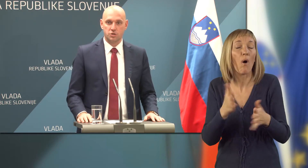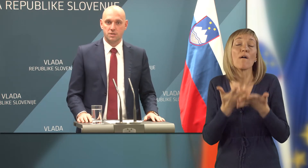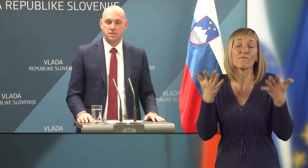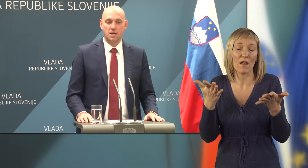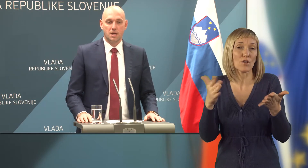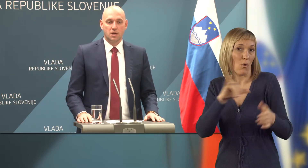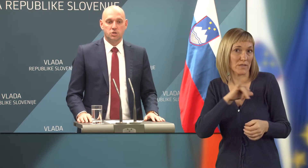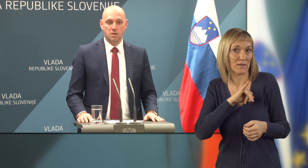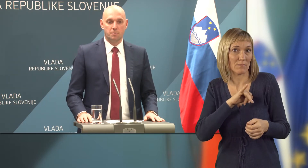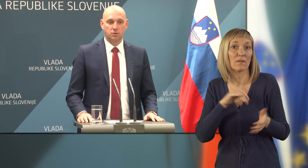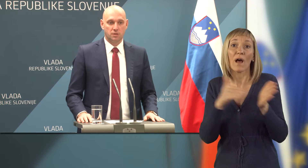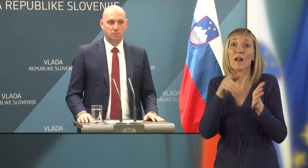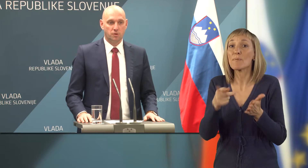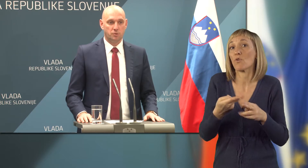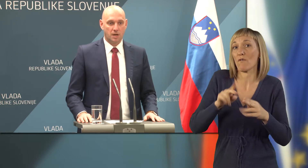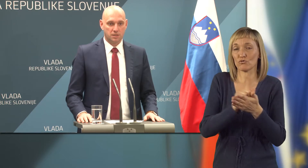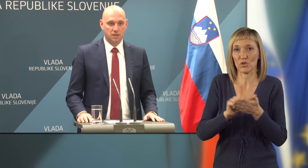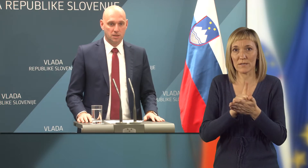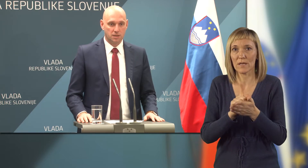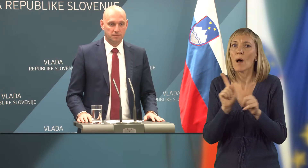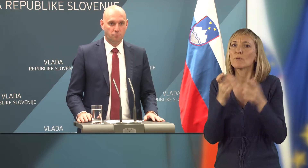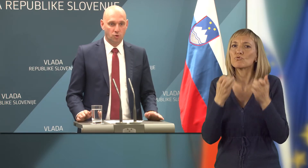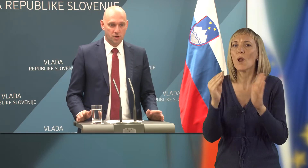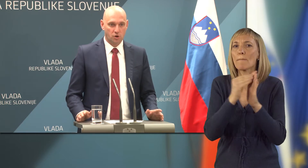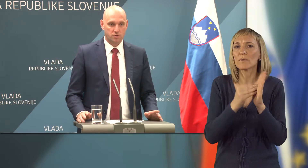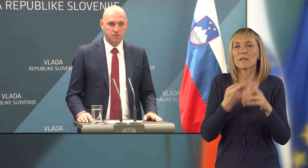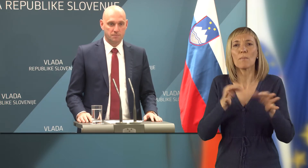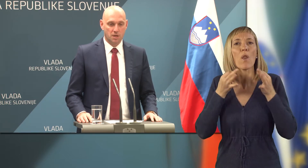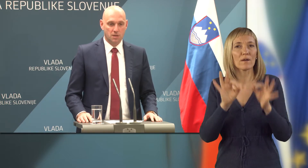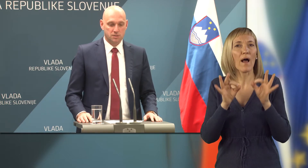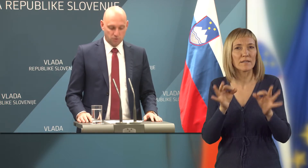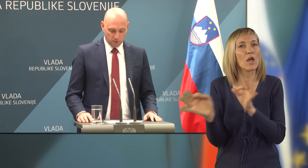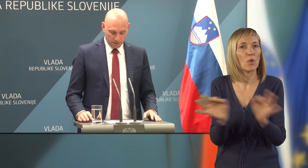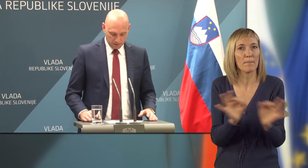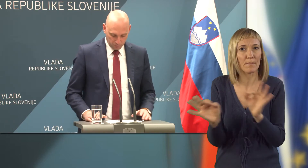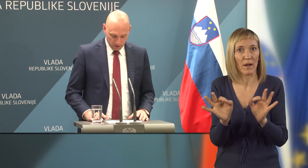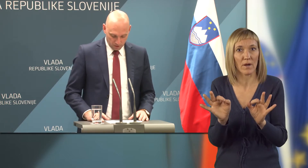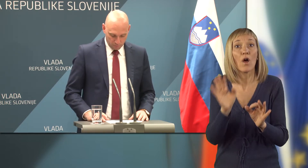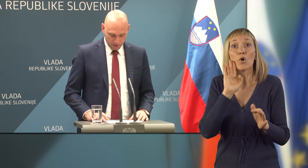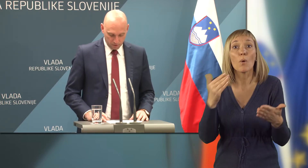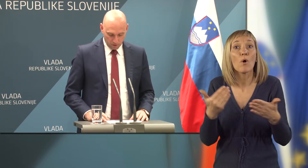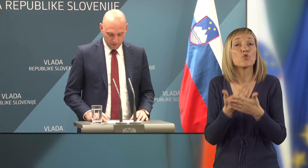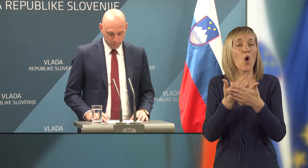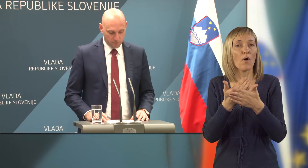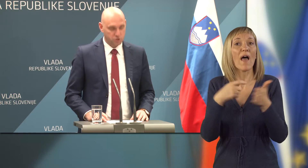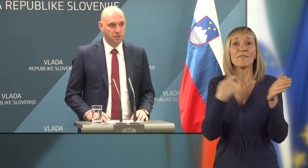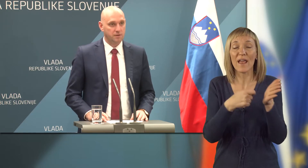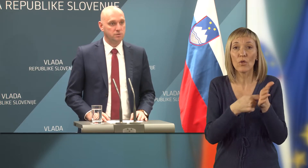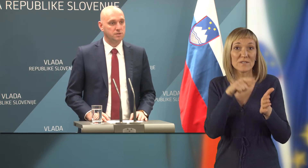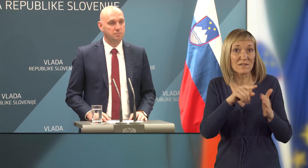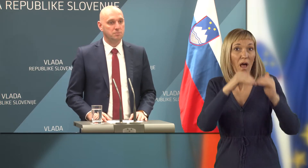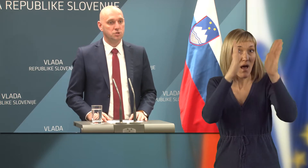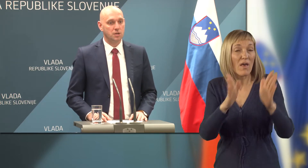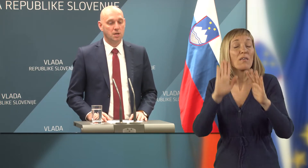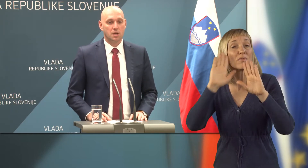svoj čas. Želimo pa tudi, da bodo podatki bolj kakovostni, zato da potem, ko pridemo do novih posplošenih